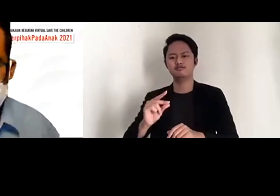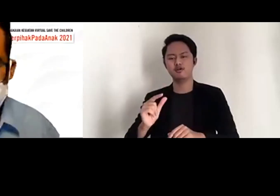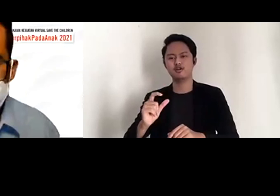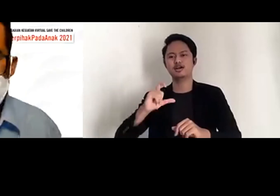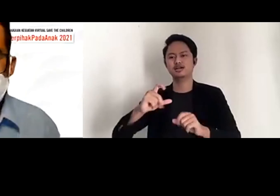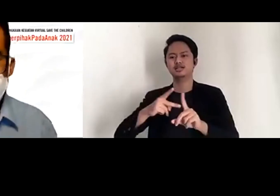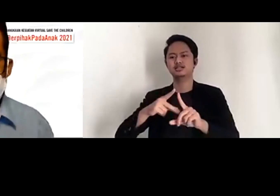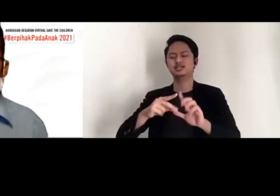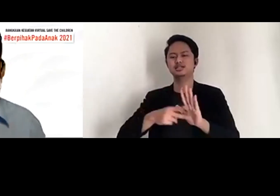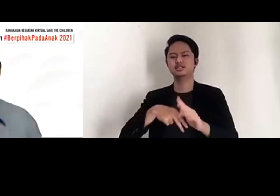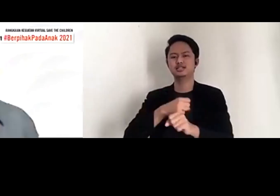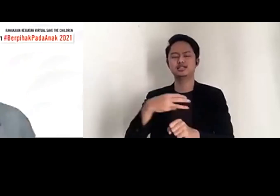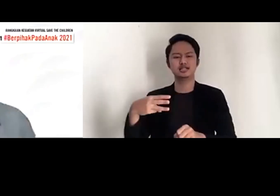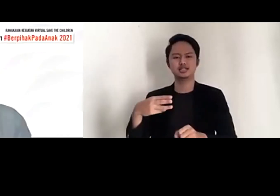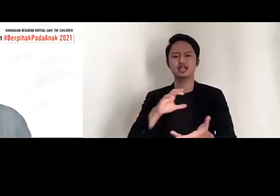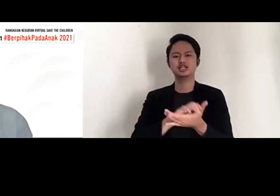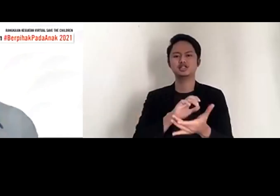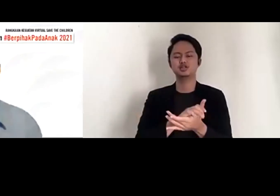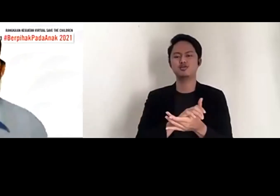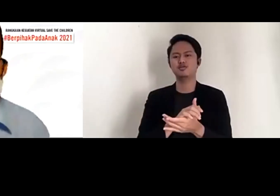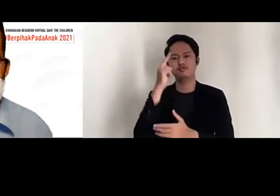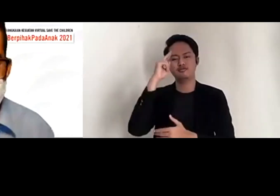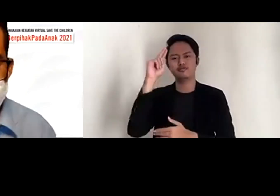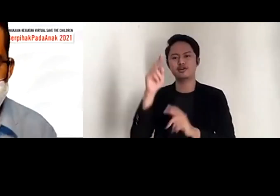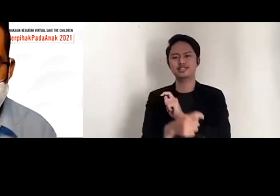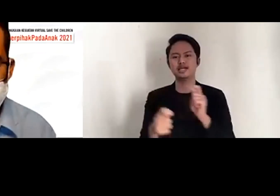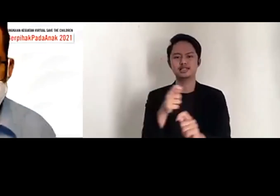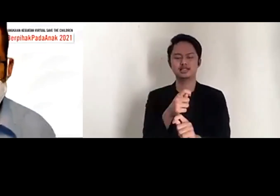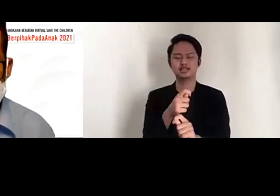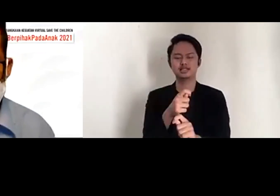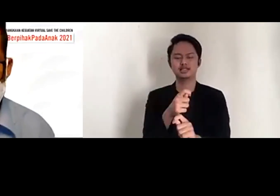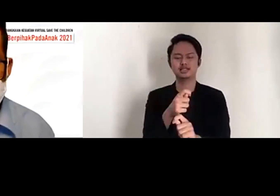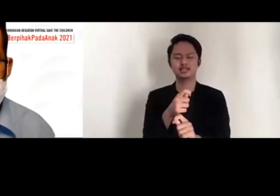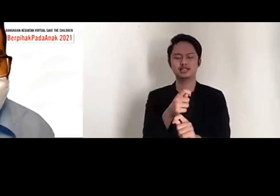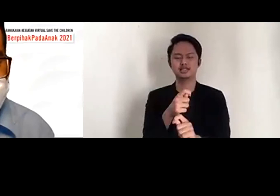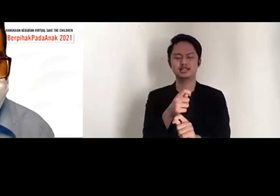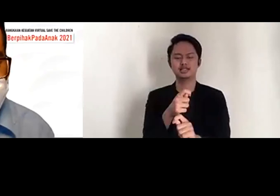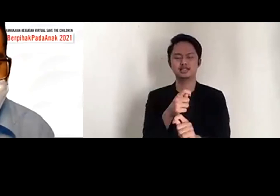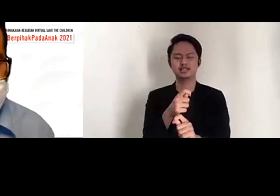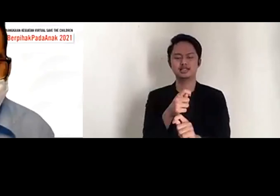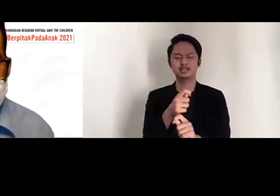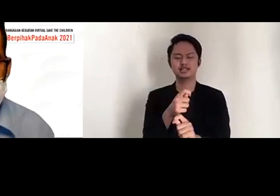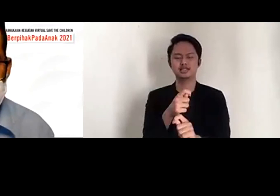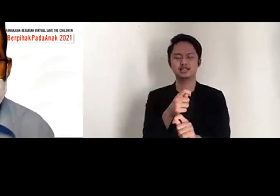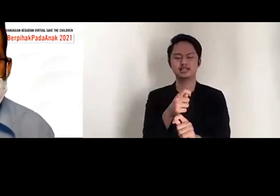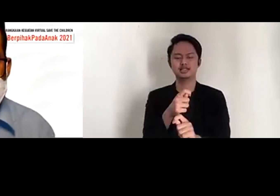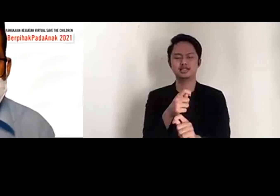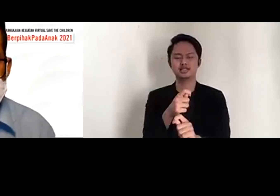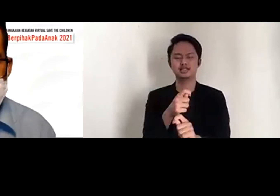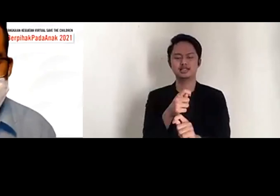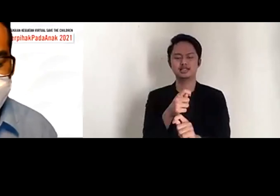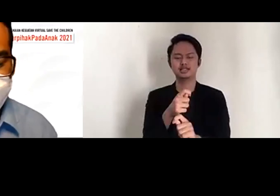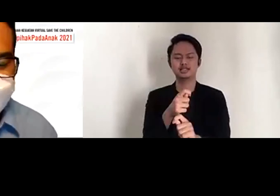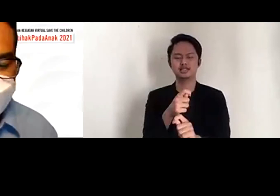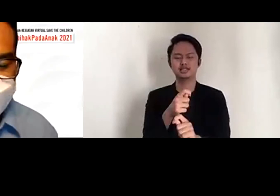44 tim perlindungan anak terpadu berbasis masyarakat atau PATB di tingkat masyarakat yang bisa terhubungkan dengan pihak sekolah,